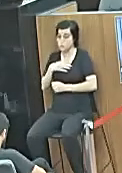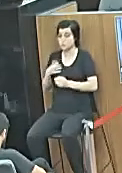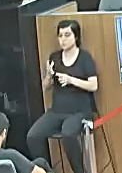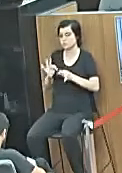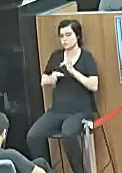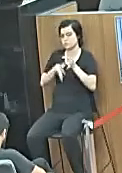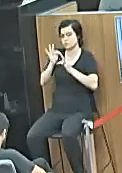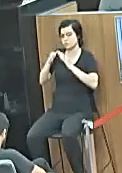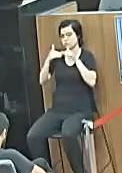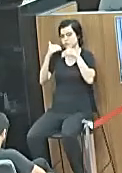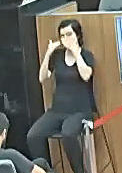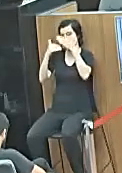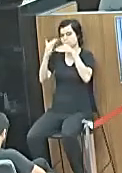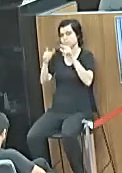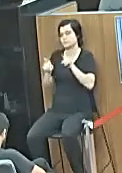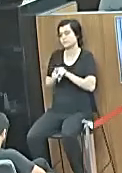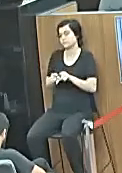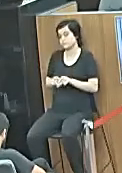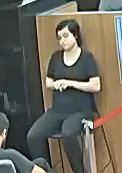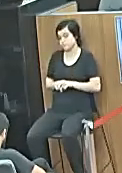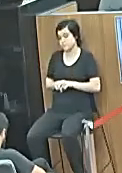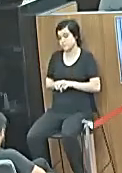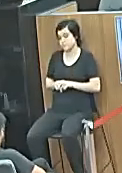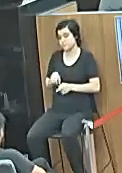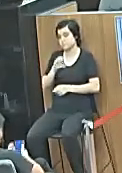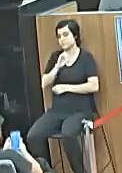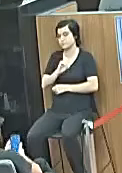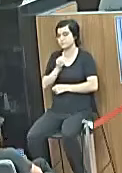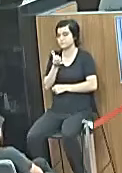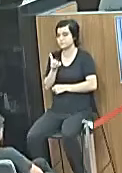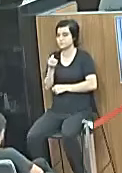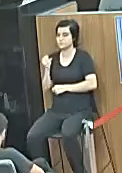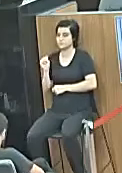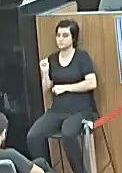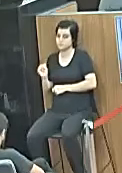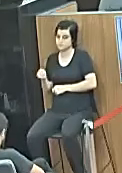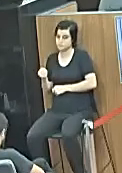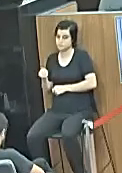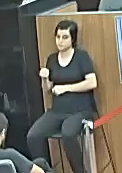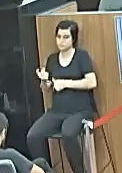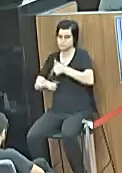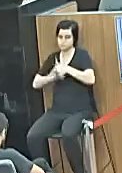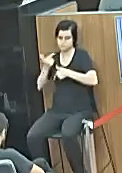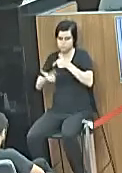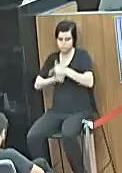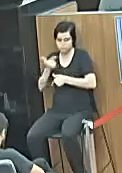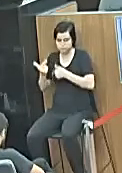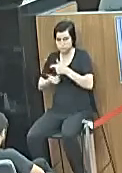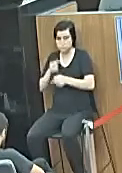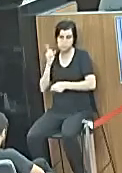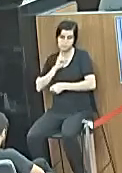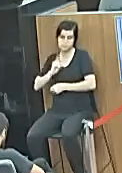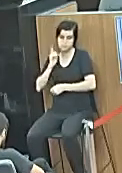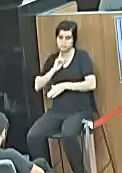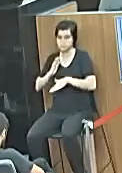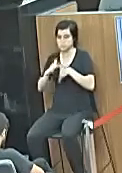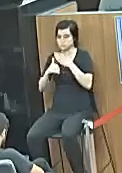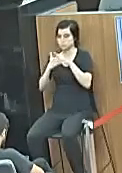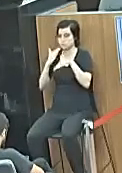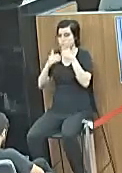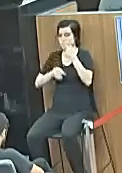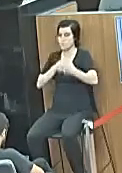e inovação 068 acelera minas desenvolvimento de políticas de ciência tecnologia